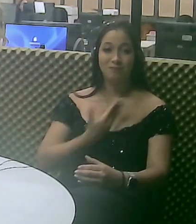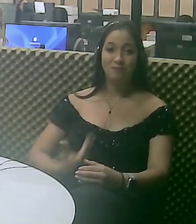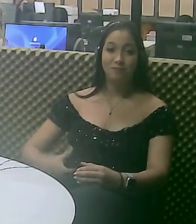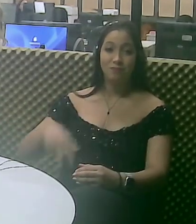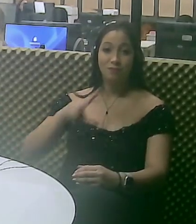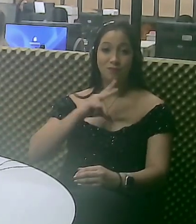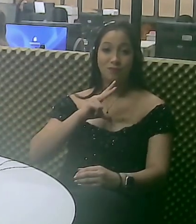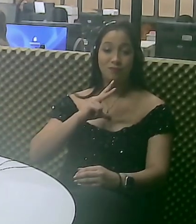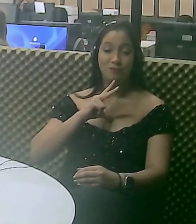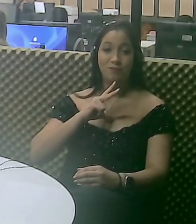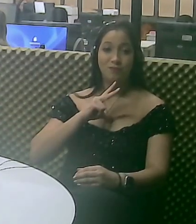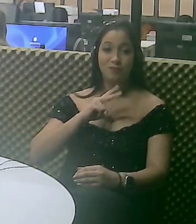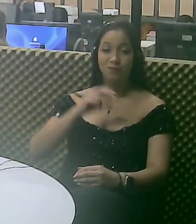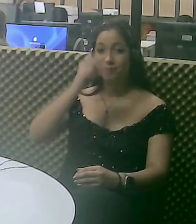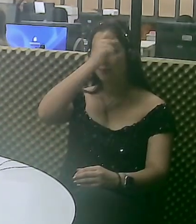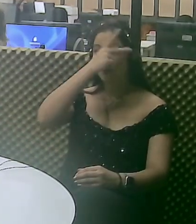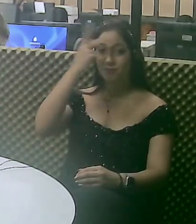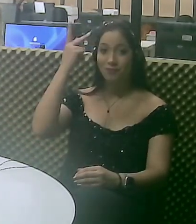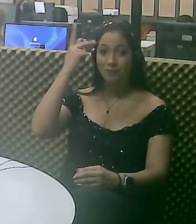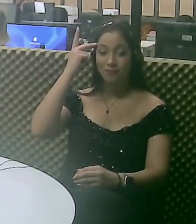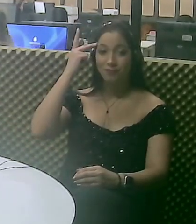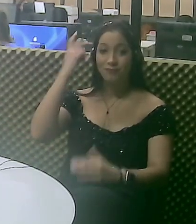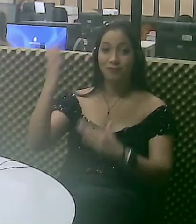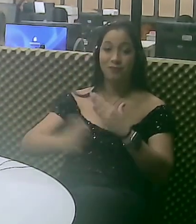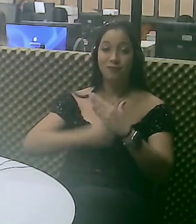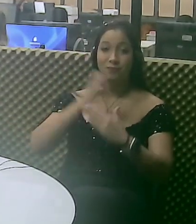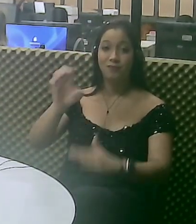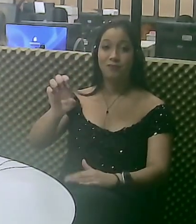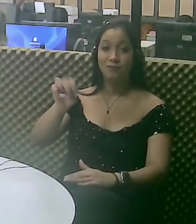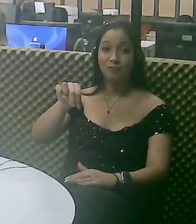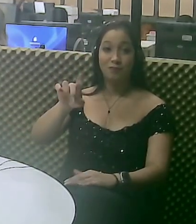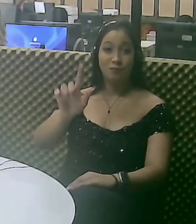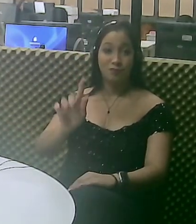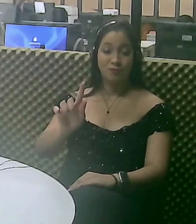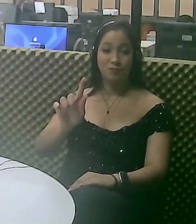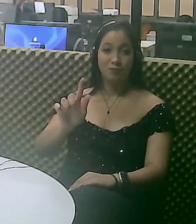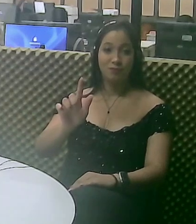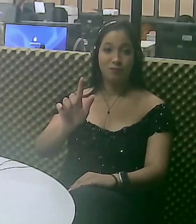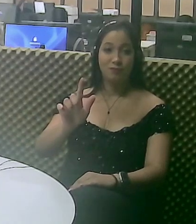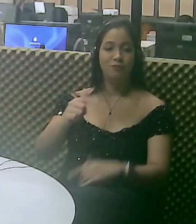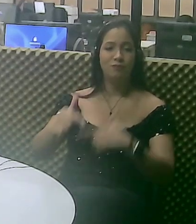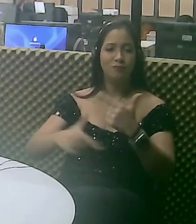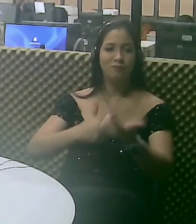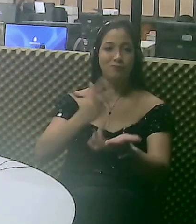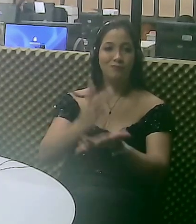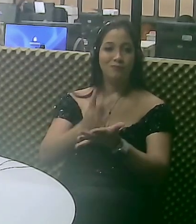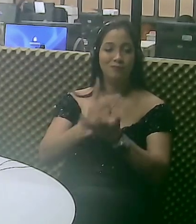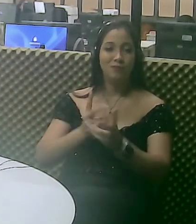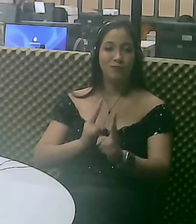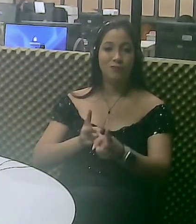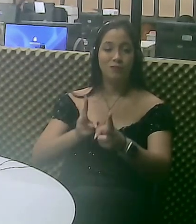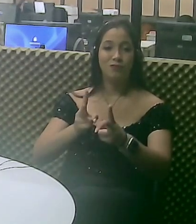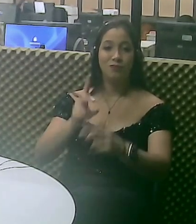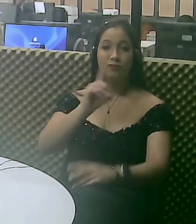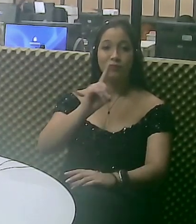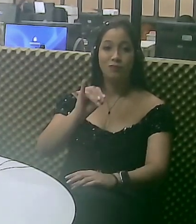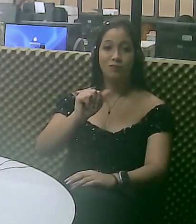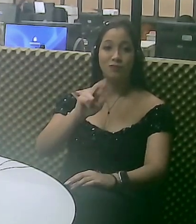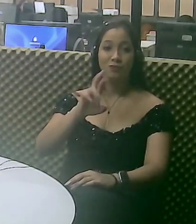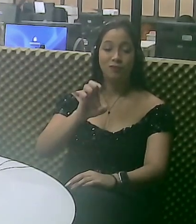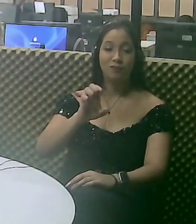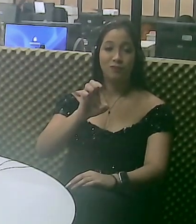público-privada firmada entre Prefeitura e a concessionária Engie. O mesmo serviço segue no loteamento Zaire